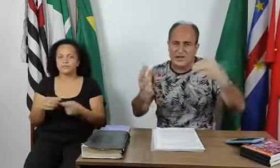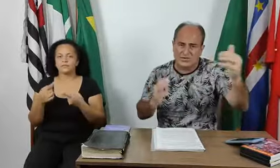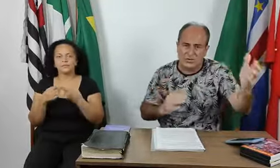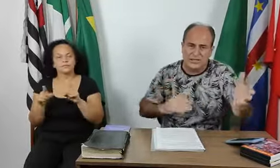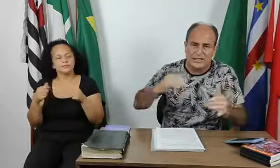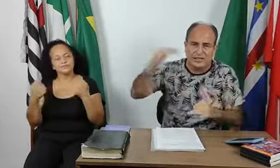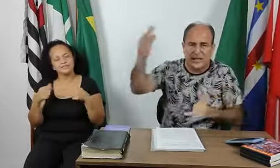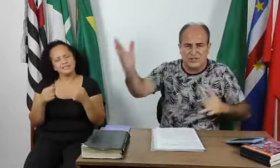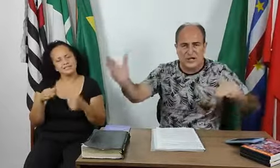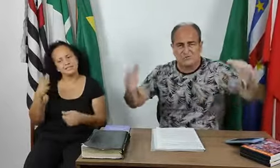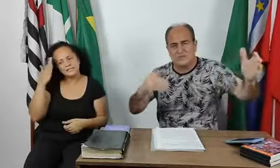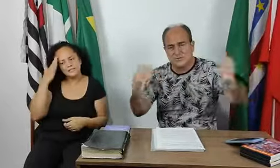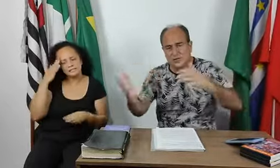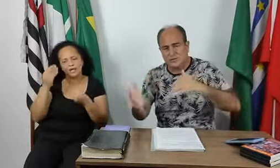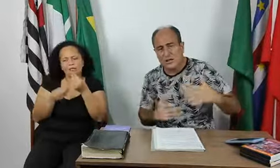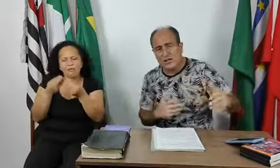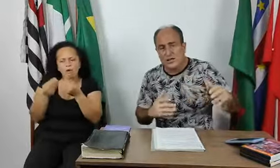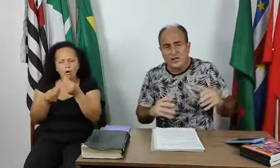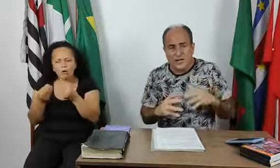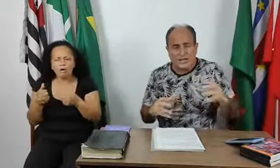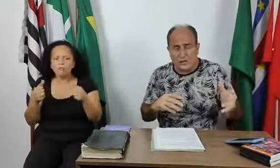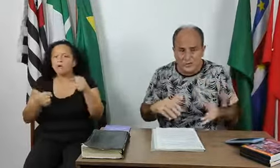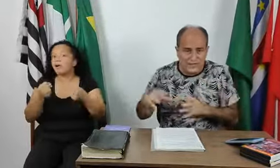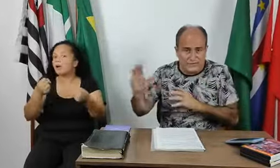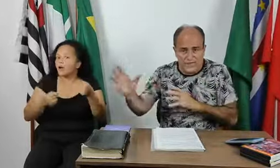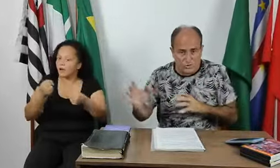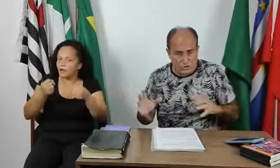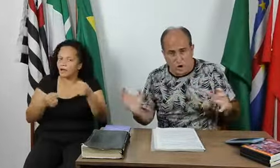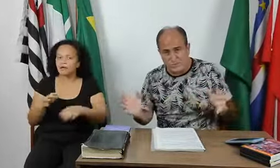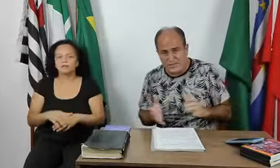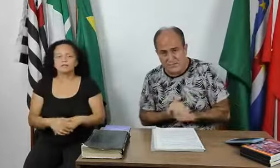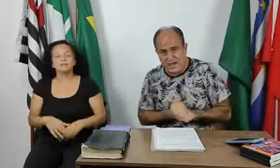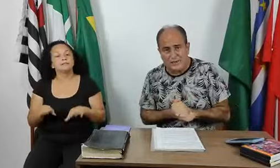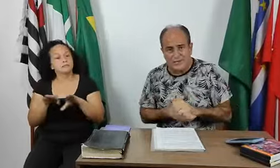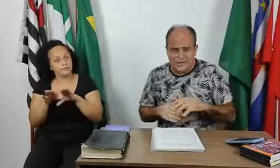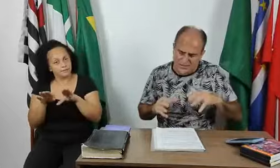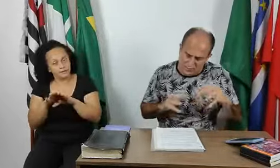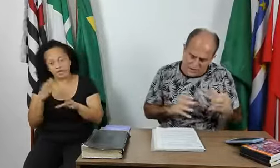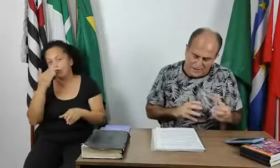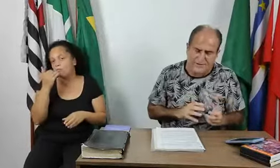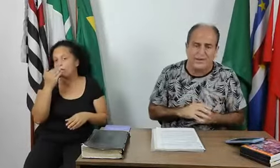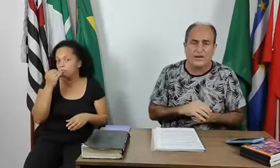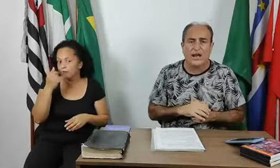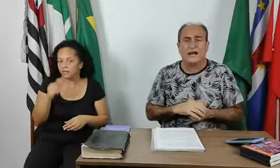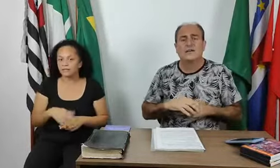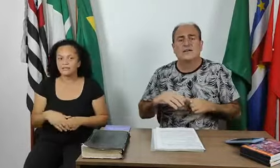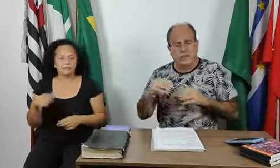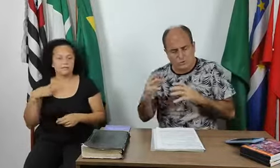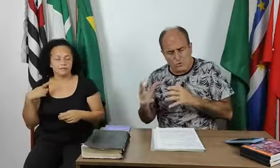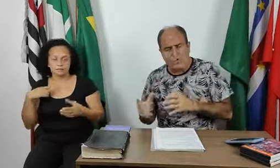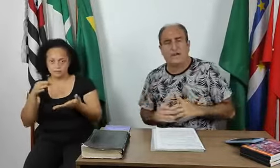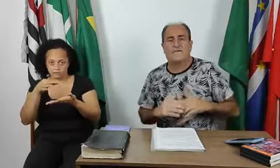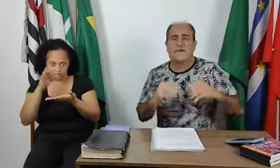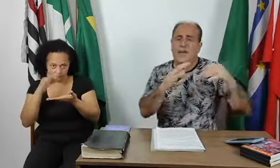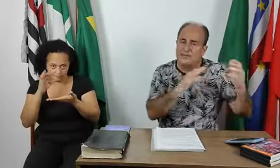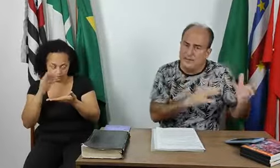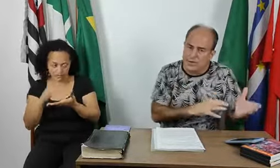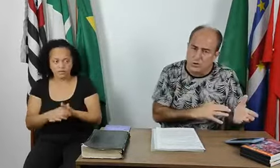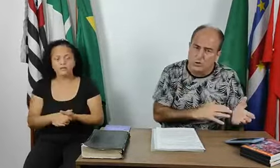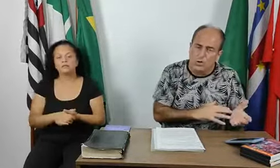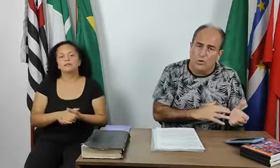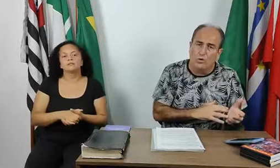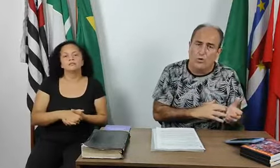condução, gasolina, aí rachar com os irmãos. Cada um vai levar seus comes e bebes, vai ter um cafezinho lá, vamos tomar um café, aí